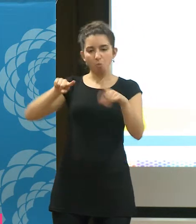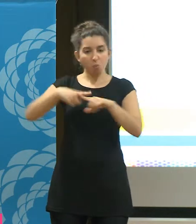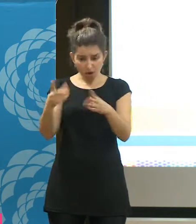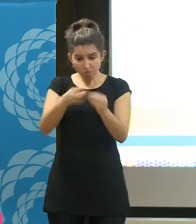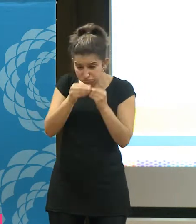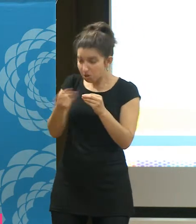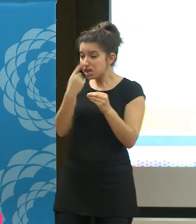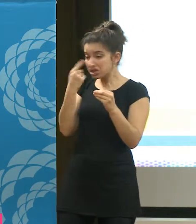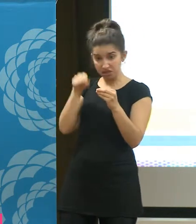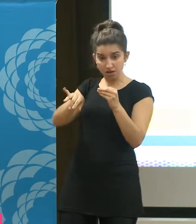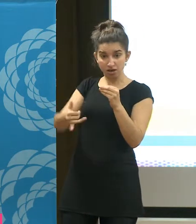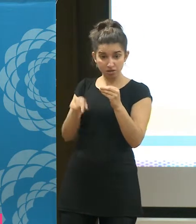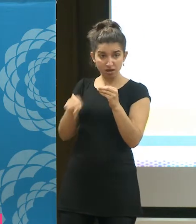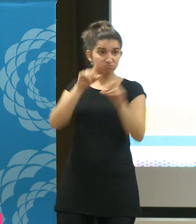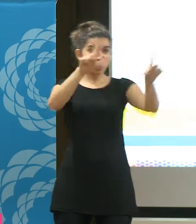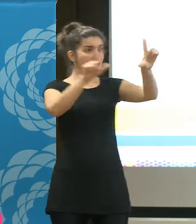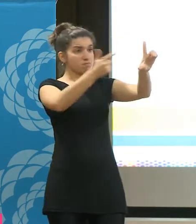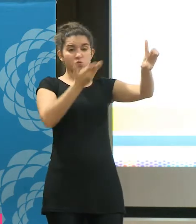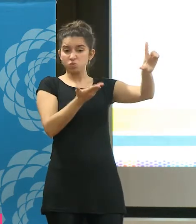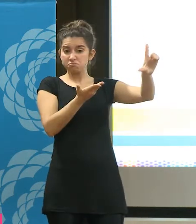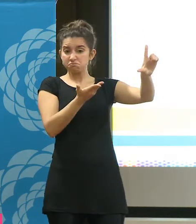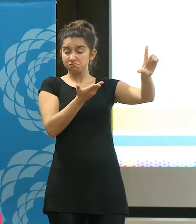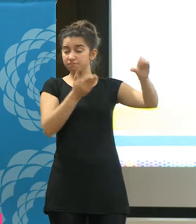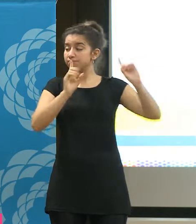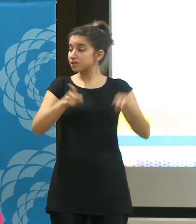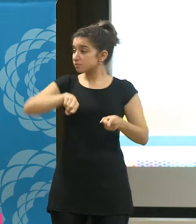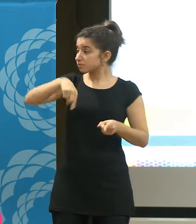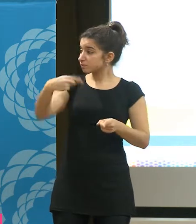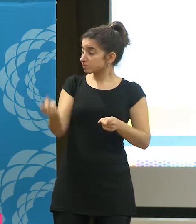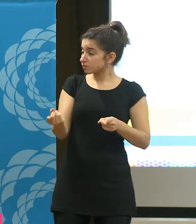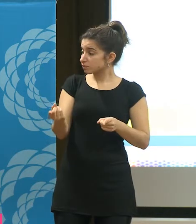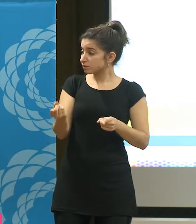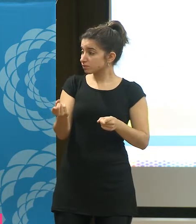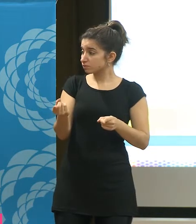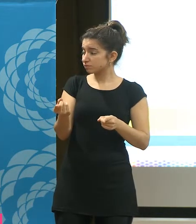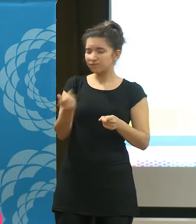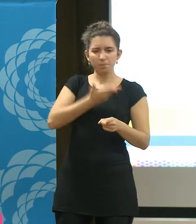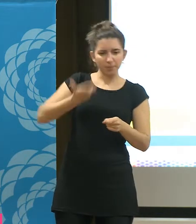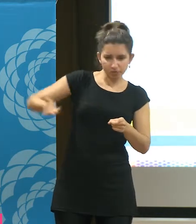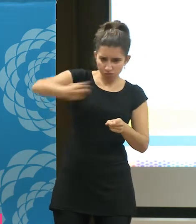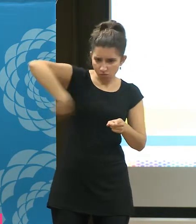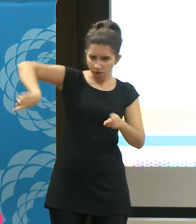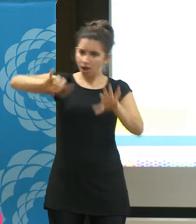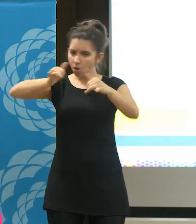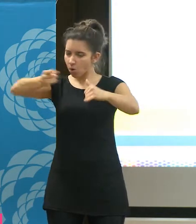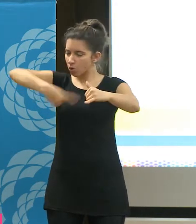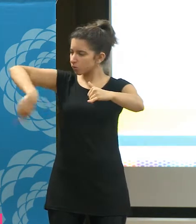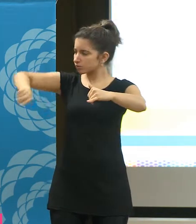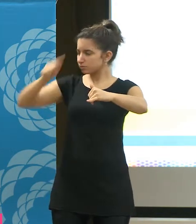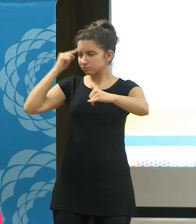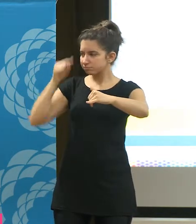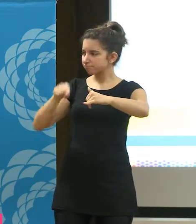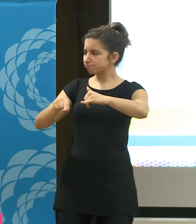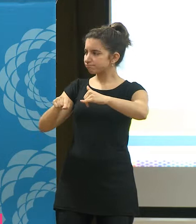política. Otro dato significativo es que los estudiantes encuestados consideran, en su gran mayoría, en un